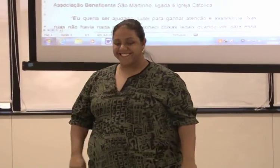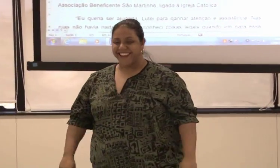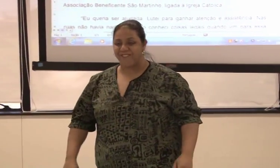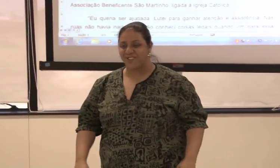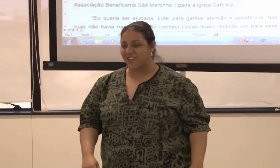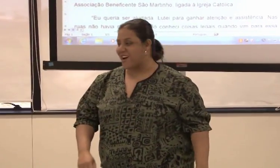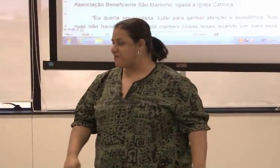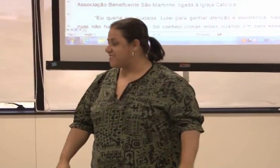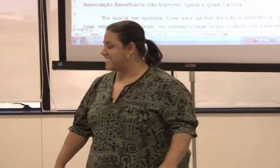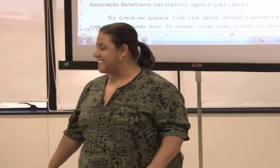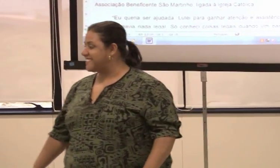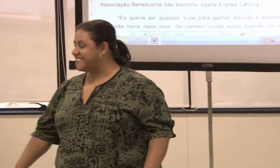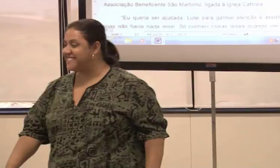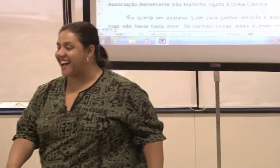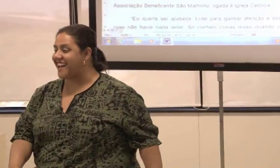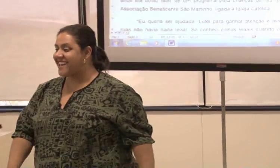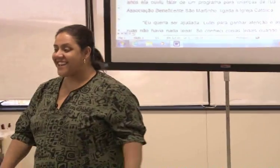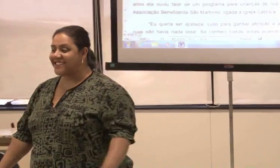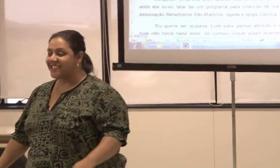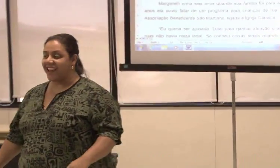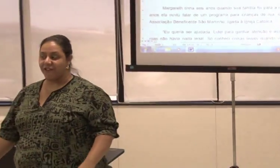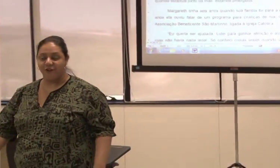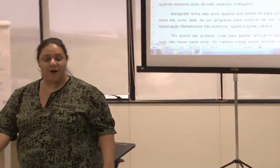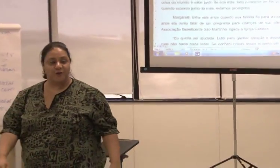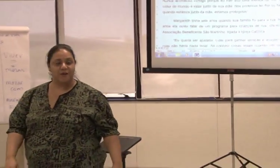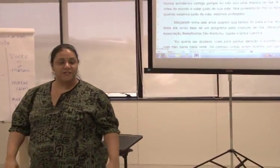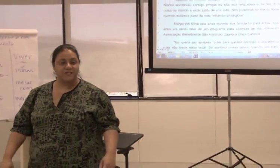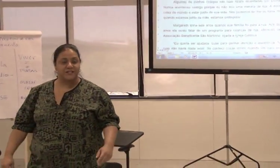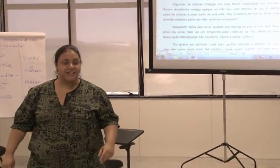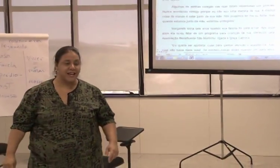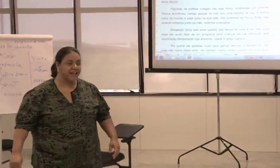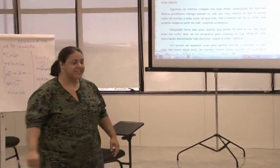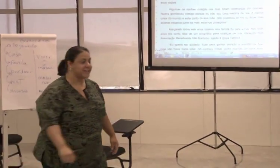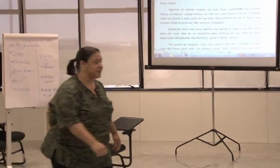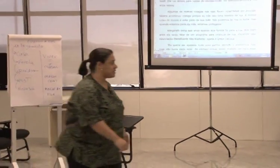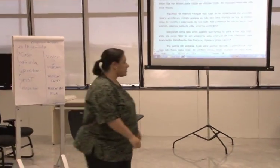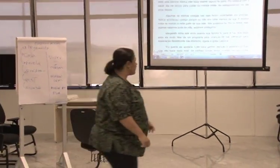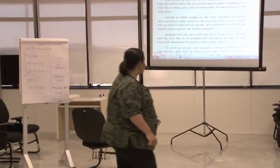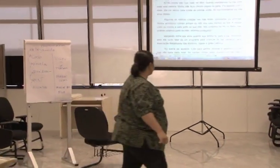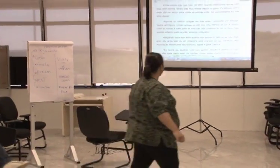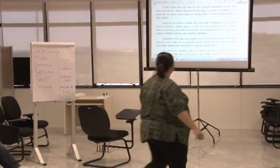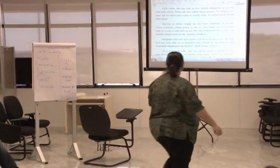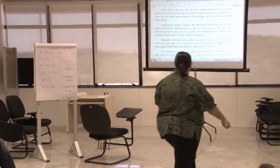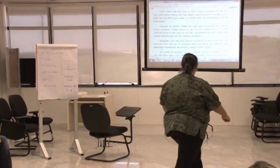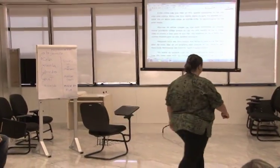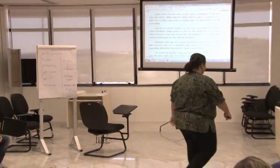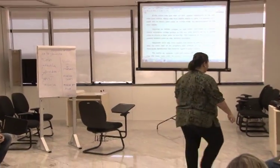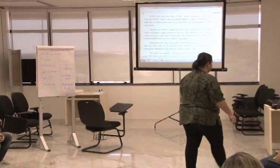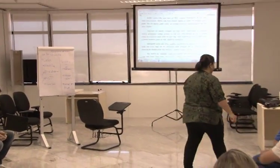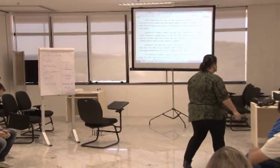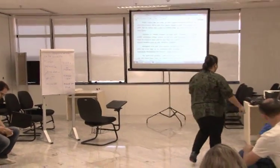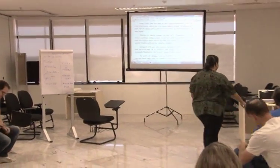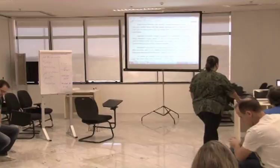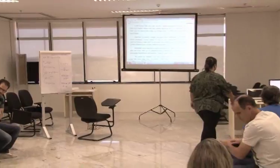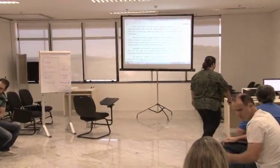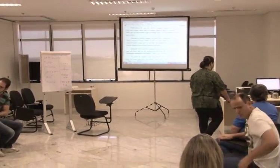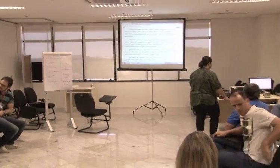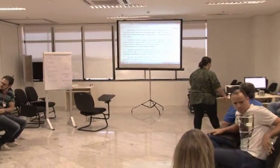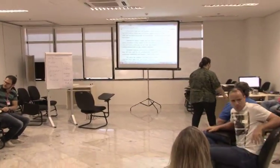É um bom trabalho para vocês, tá? Tirem a foto para vocês fazerem esse trecho. Gente, alguém manda pro grupo aí, que eu tô quase sem bateria. Certo?